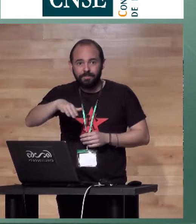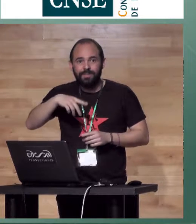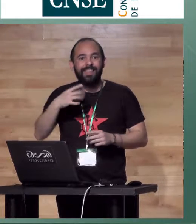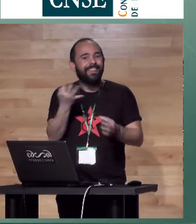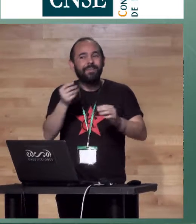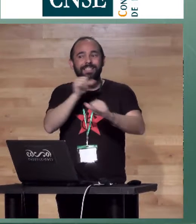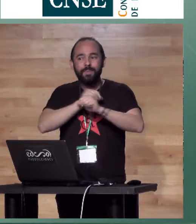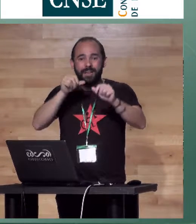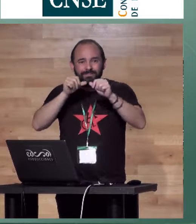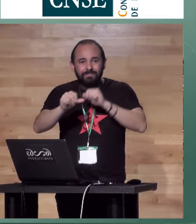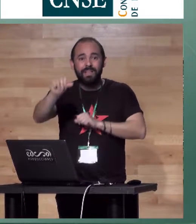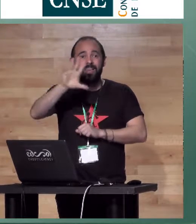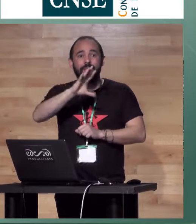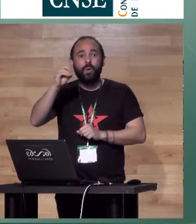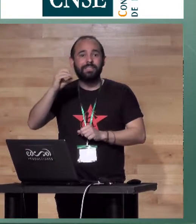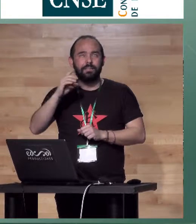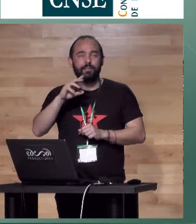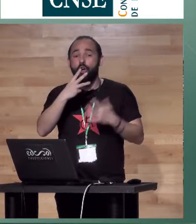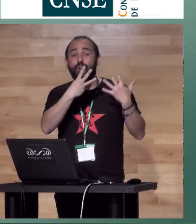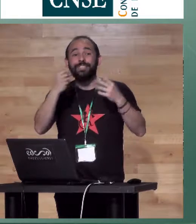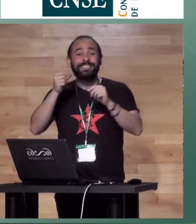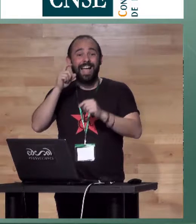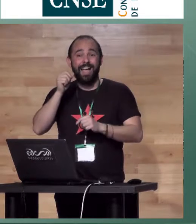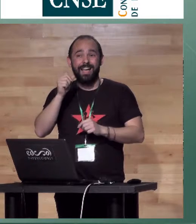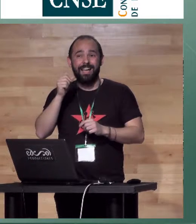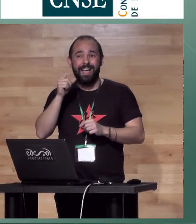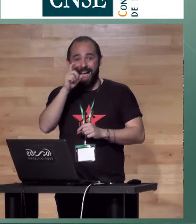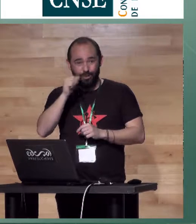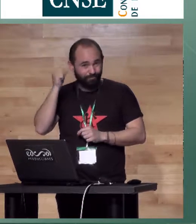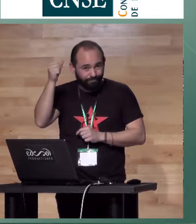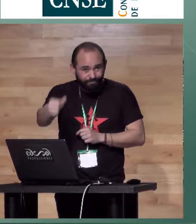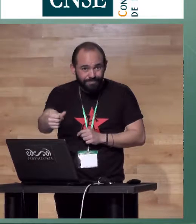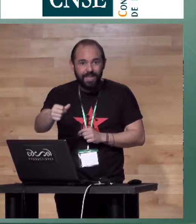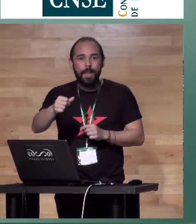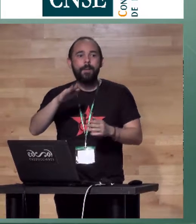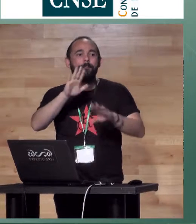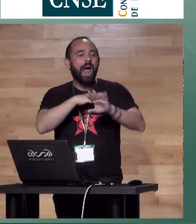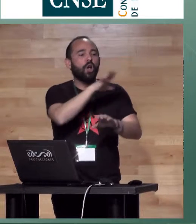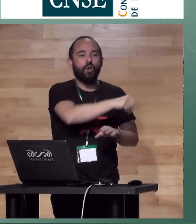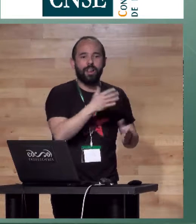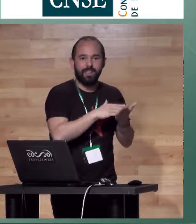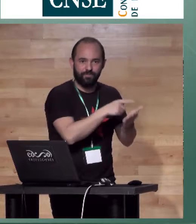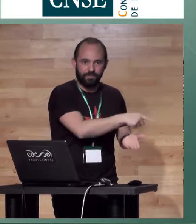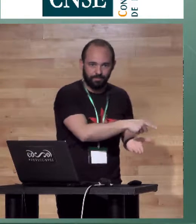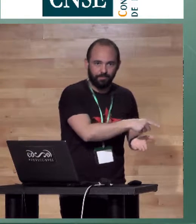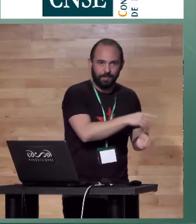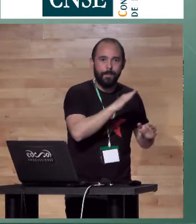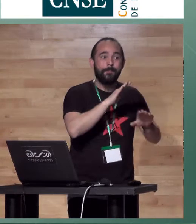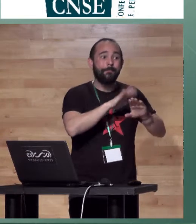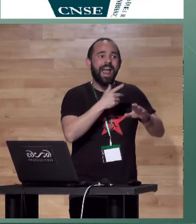y una vez fallecido pasado 50